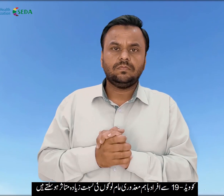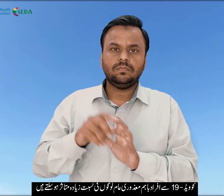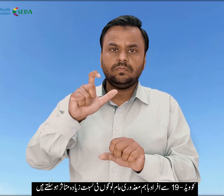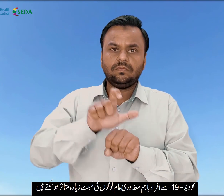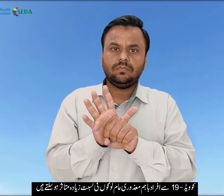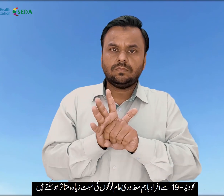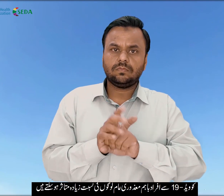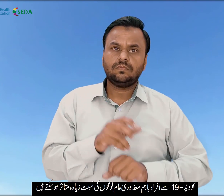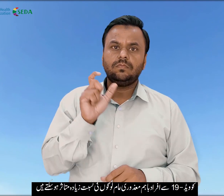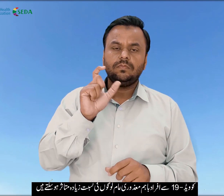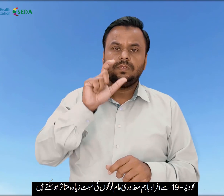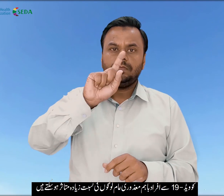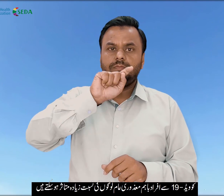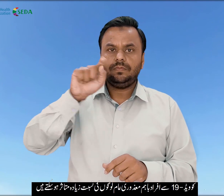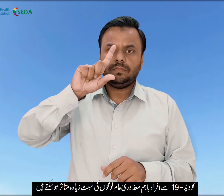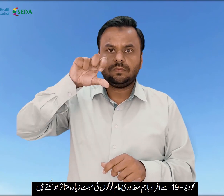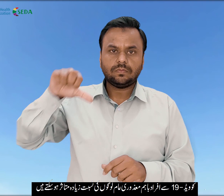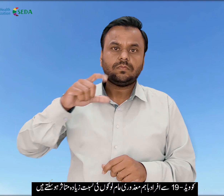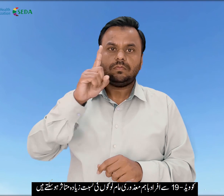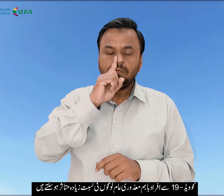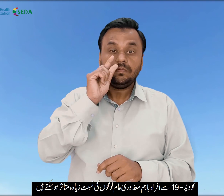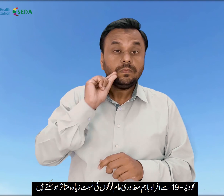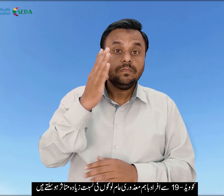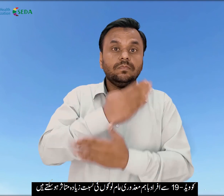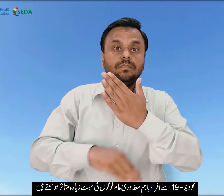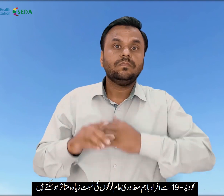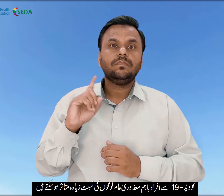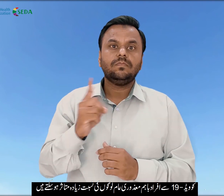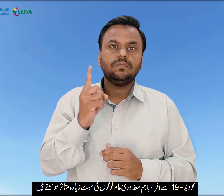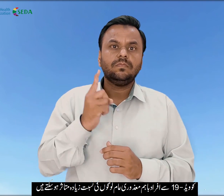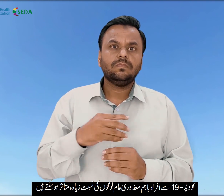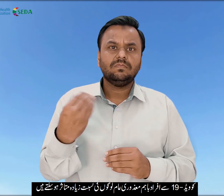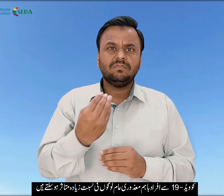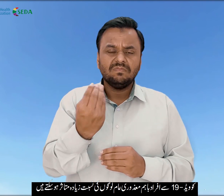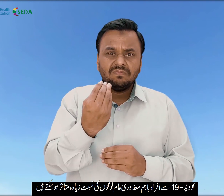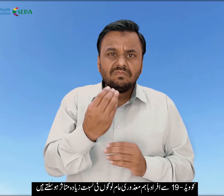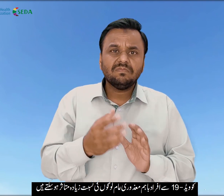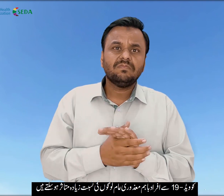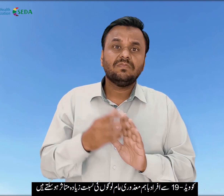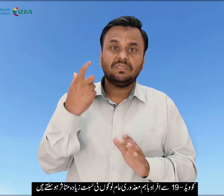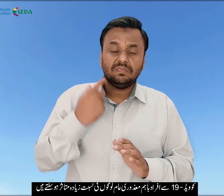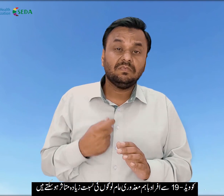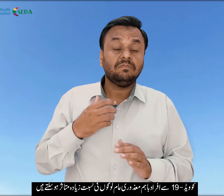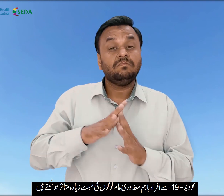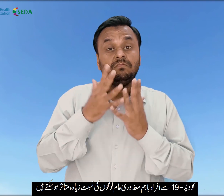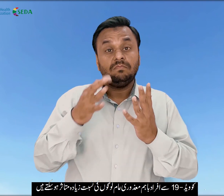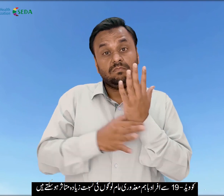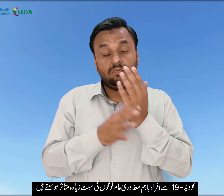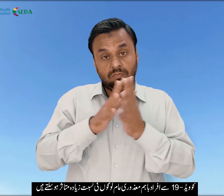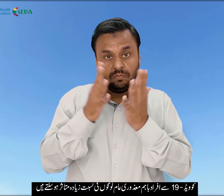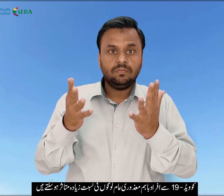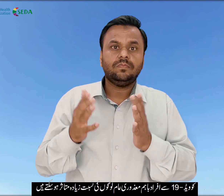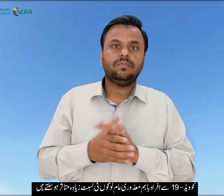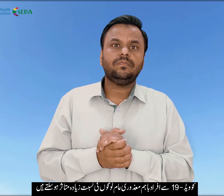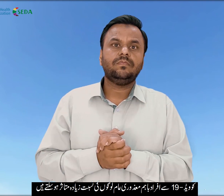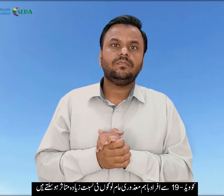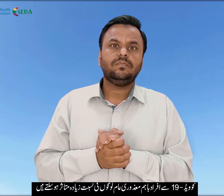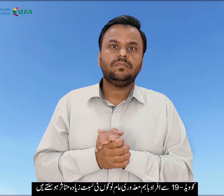کووڈ-19 سے افراد باہم معذوری عام لوگوں کی نسبت زیادہ متاثر ہو سکتے ہیں۔